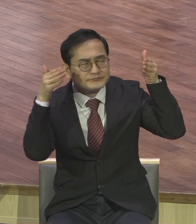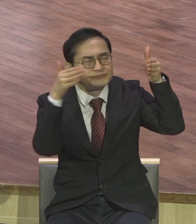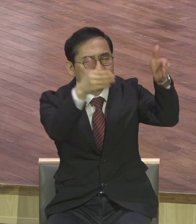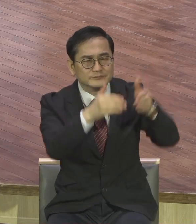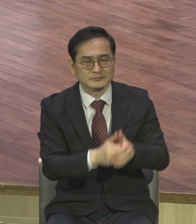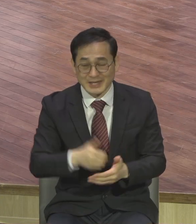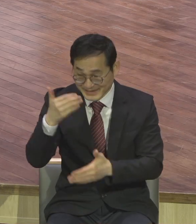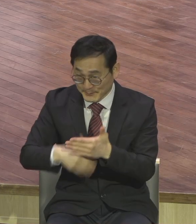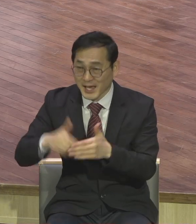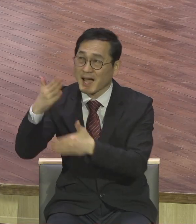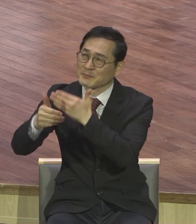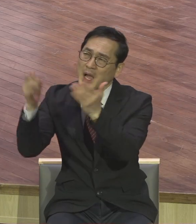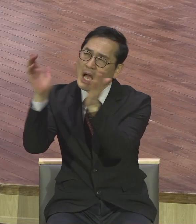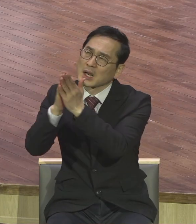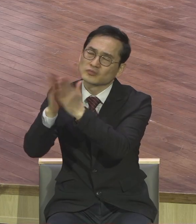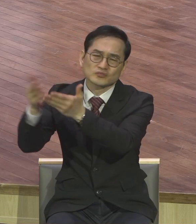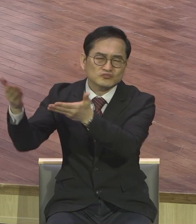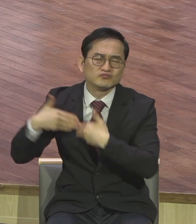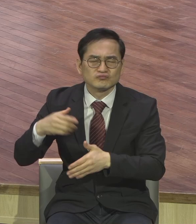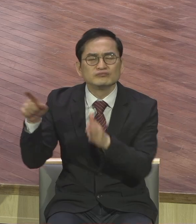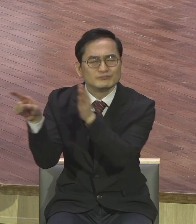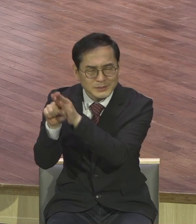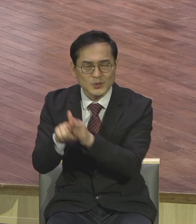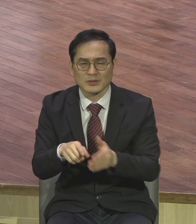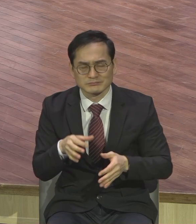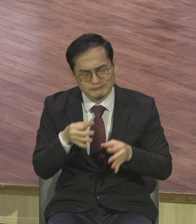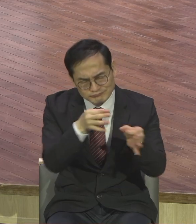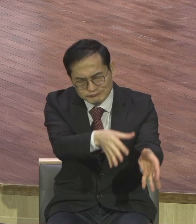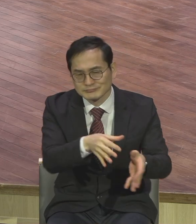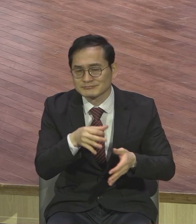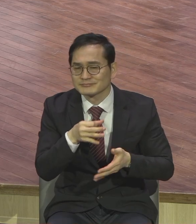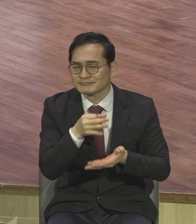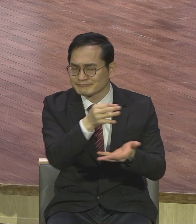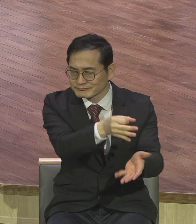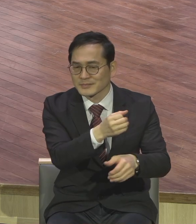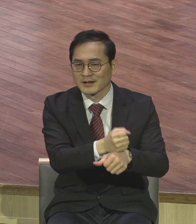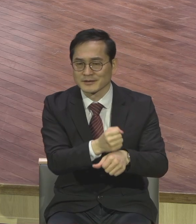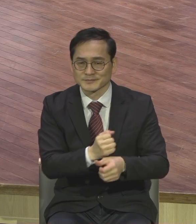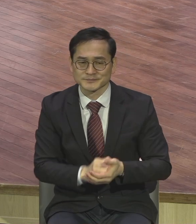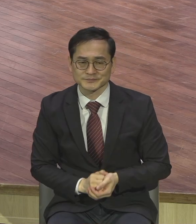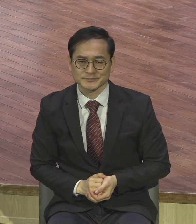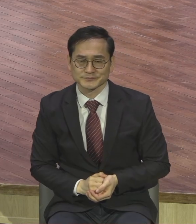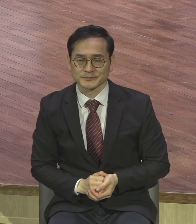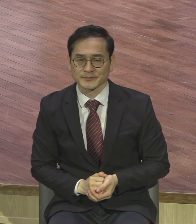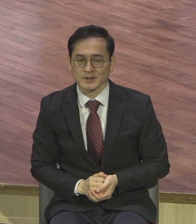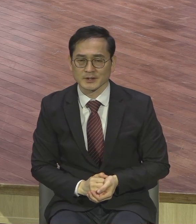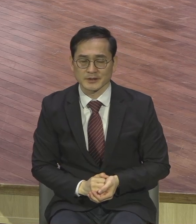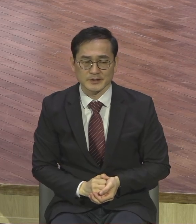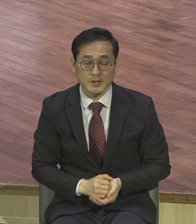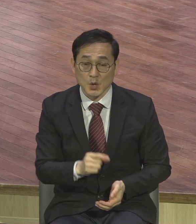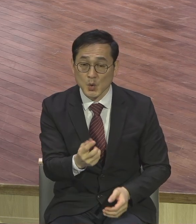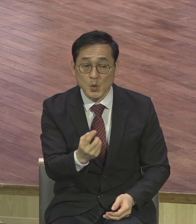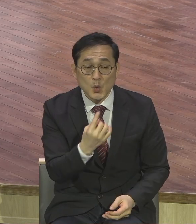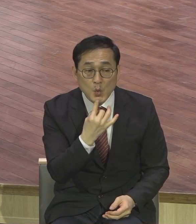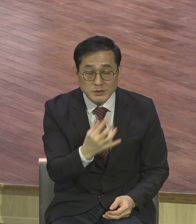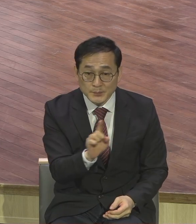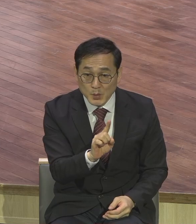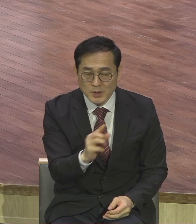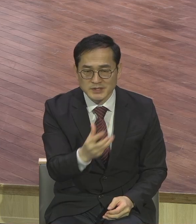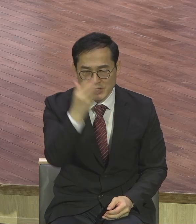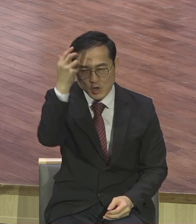이것을 위해서 중요한 것이 오직 뭐예요? 성령 충만입니다. 성령으로 하나님의